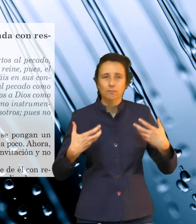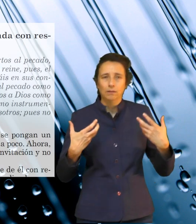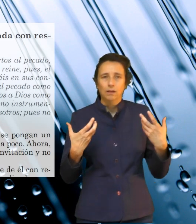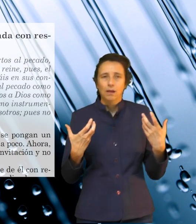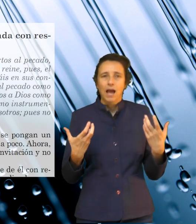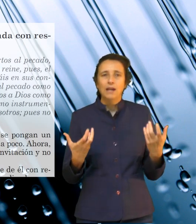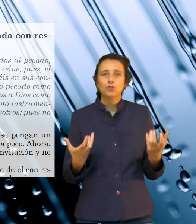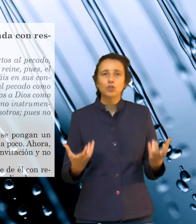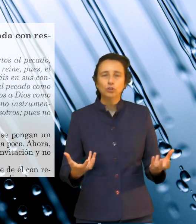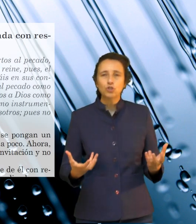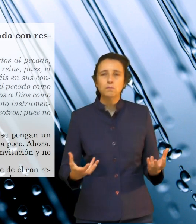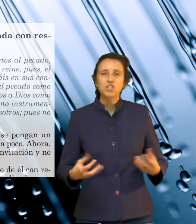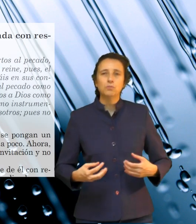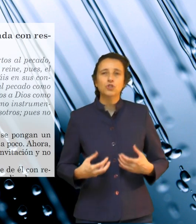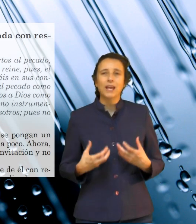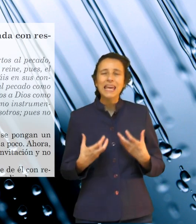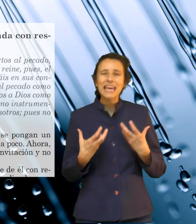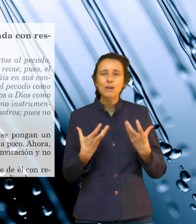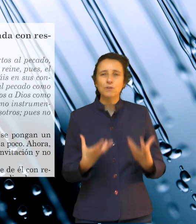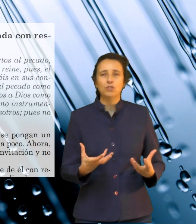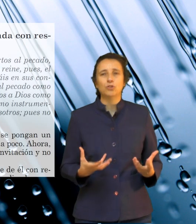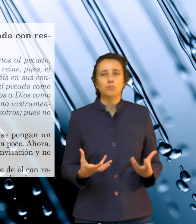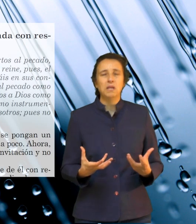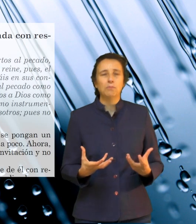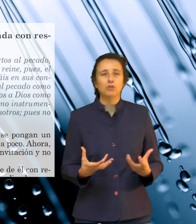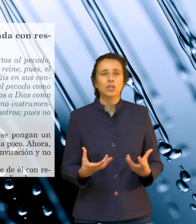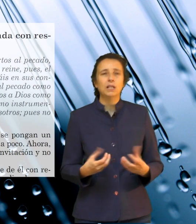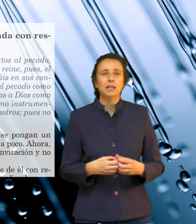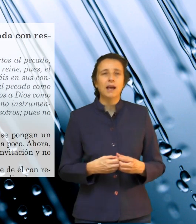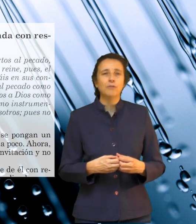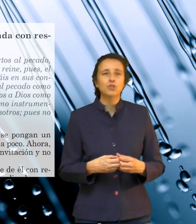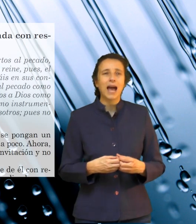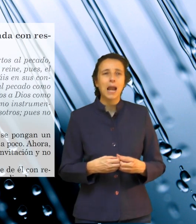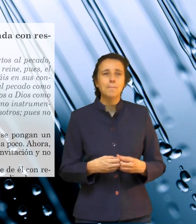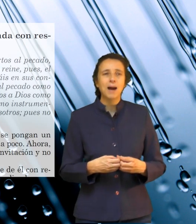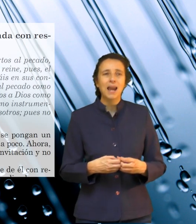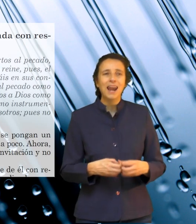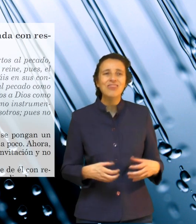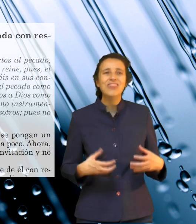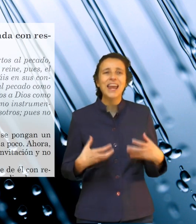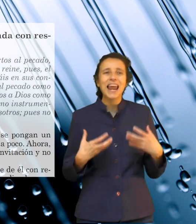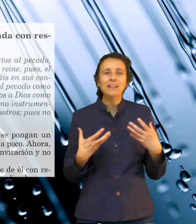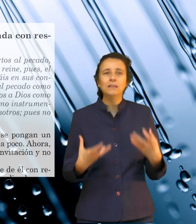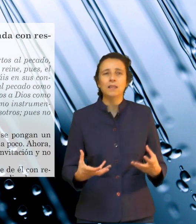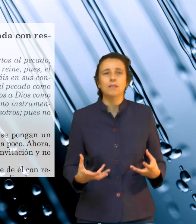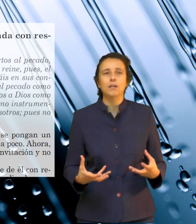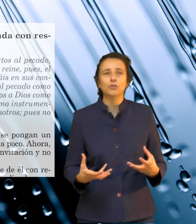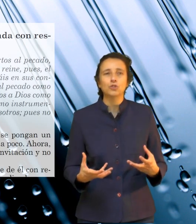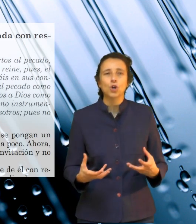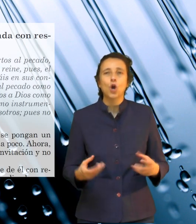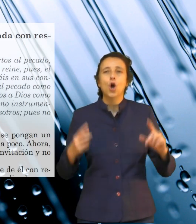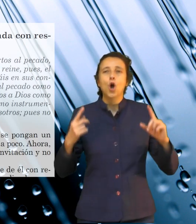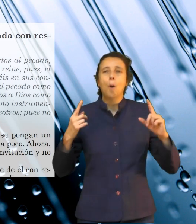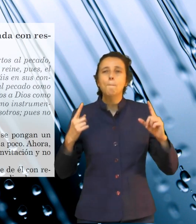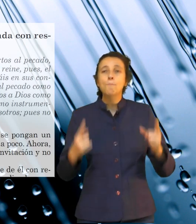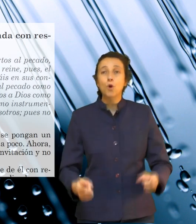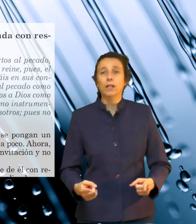presentar a nosotros mismos y nuestros miembros inclinados al mal delante de